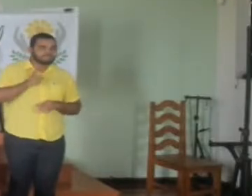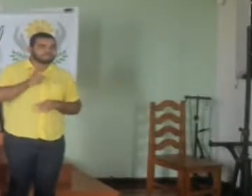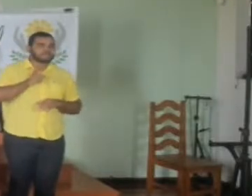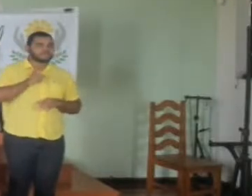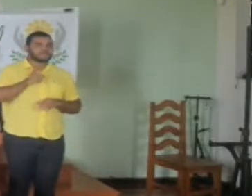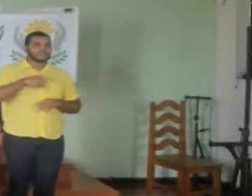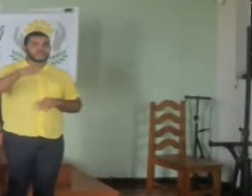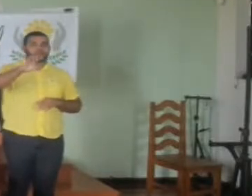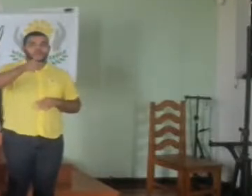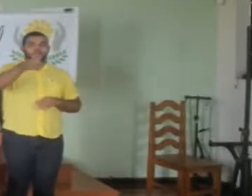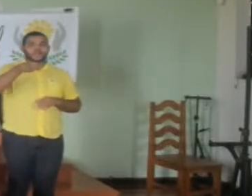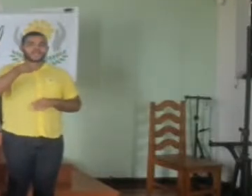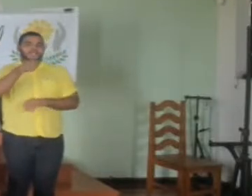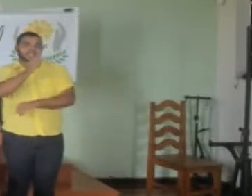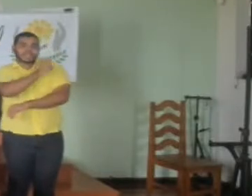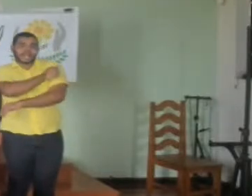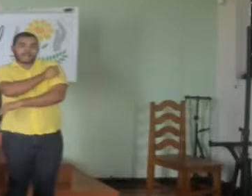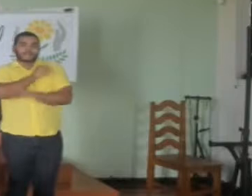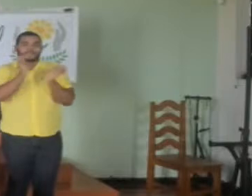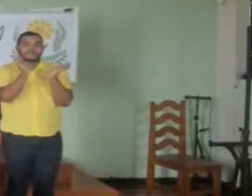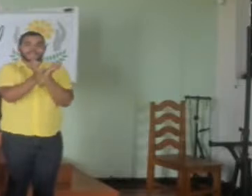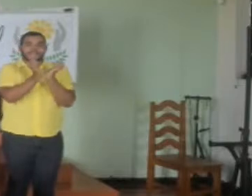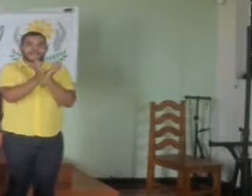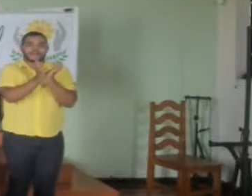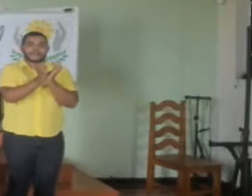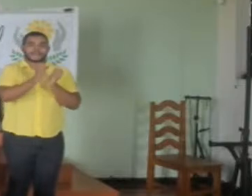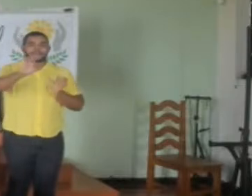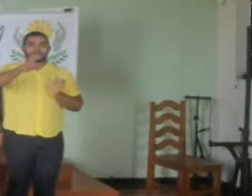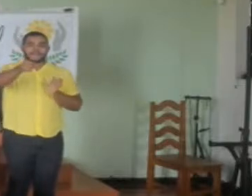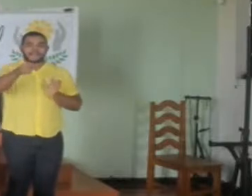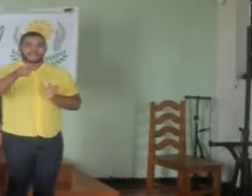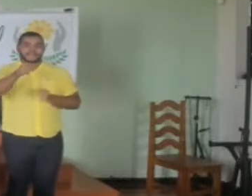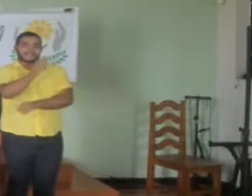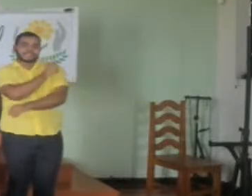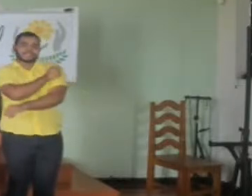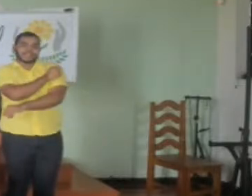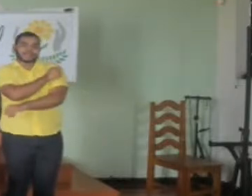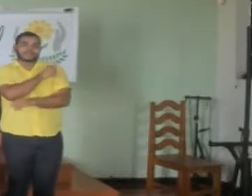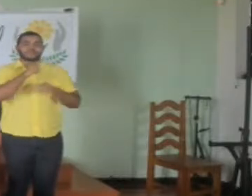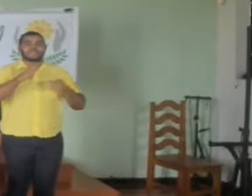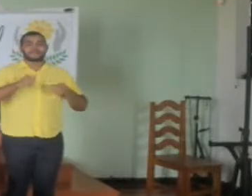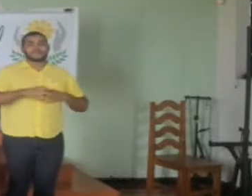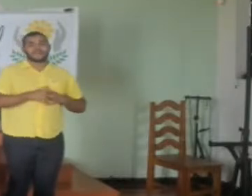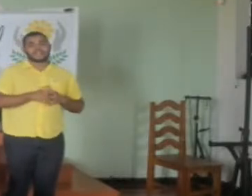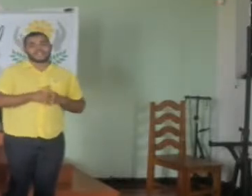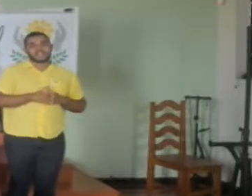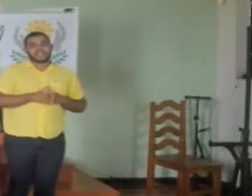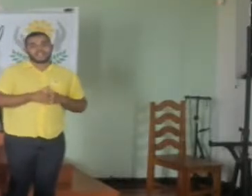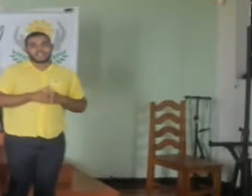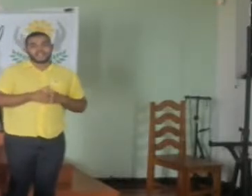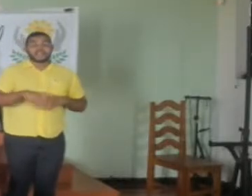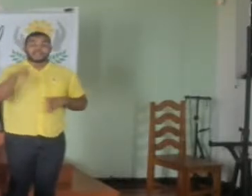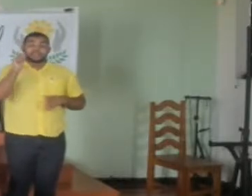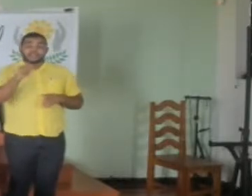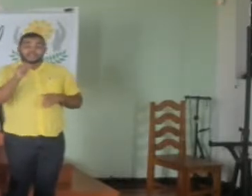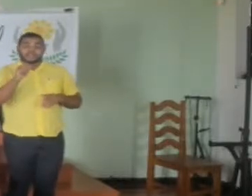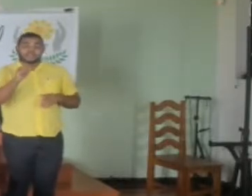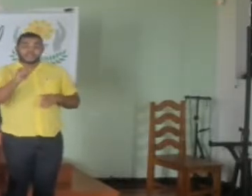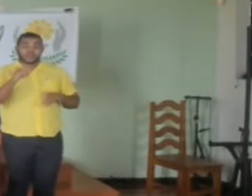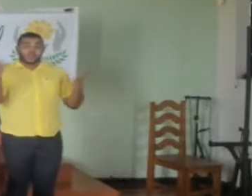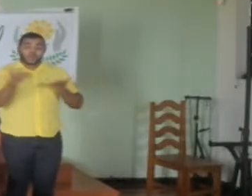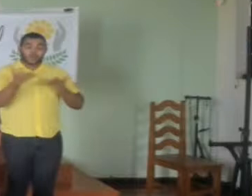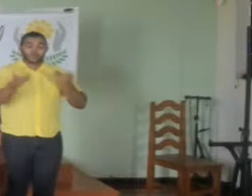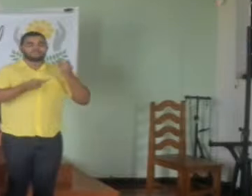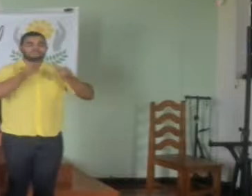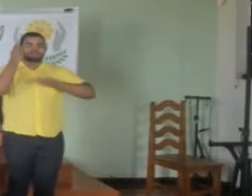um ex-autodefensor da paz, ex-aluno da Escola Paz de Teoflotone, e que ele está trazendo um